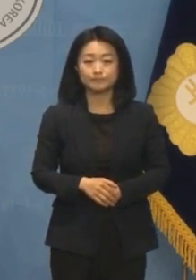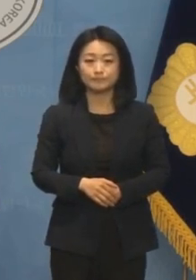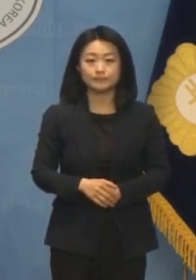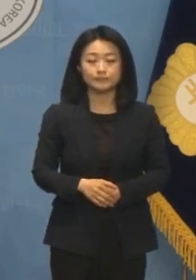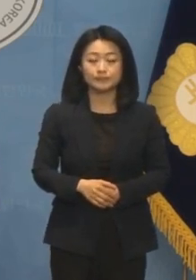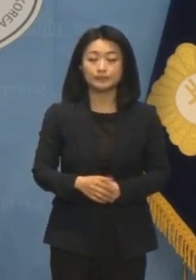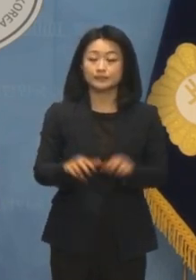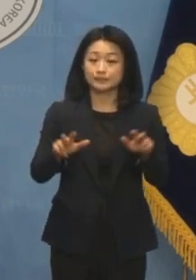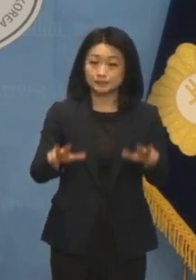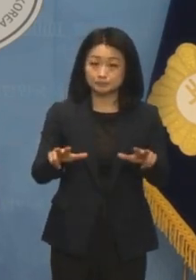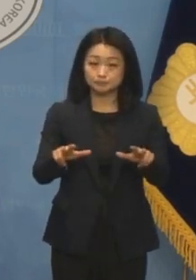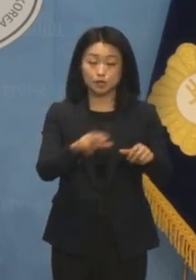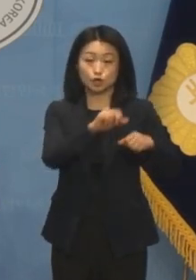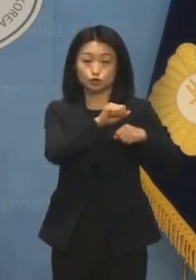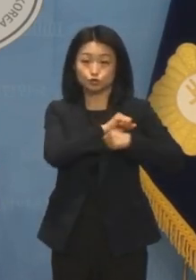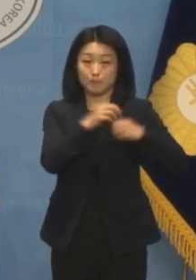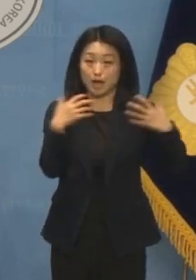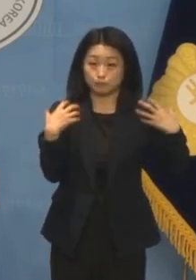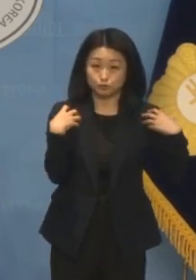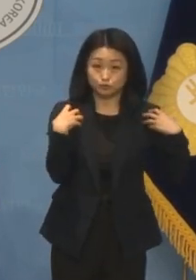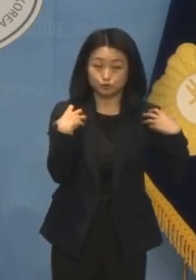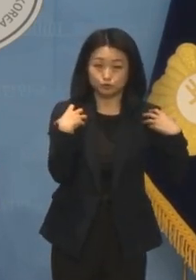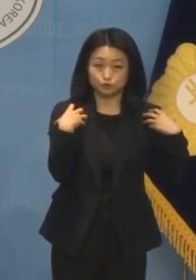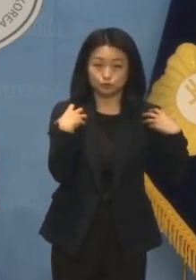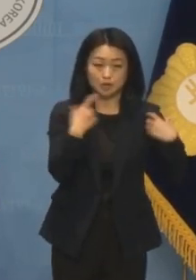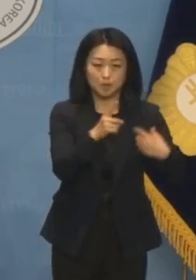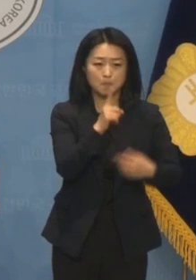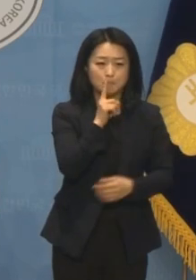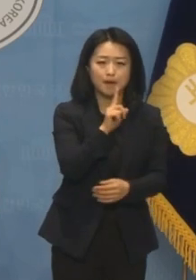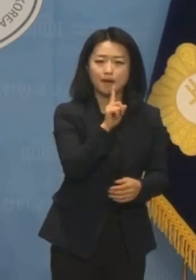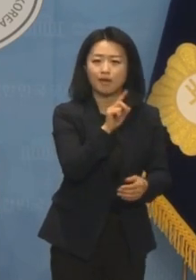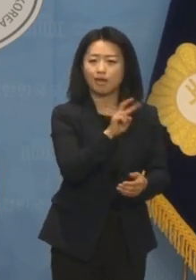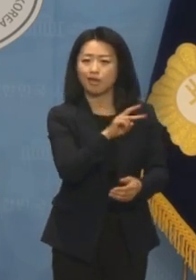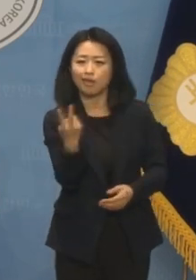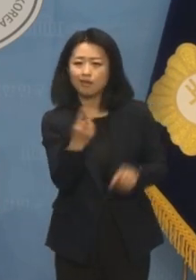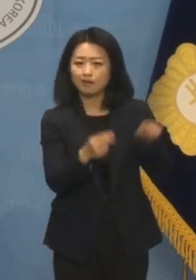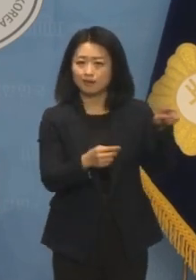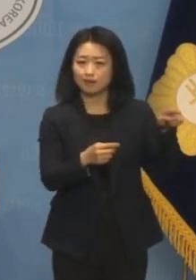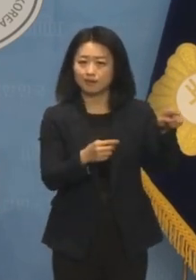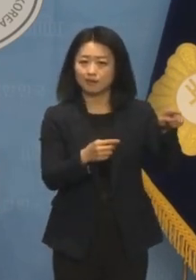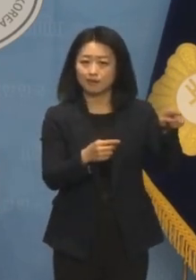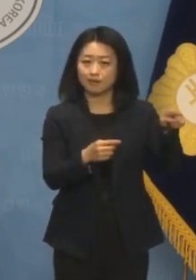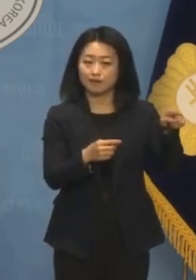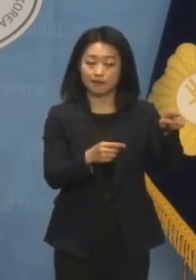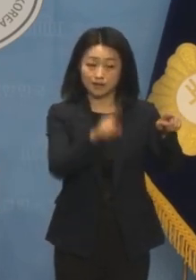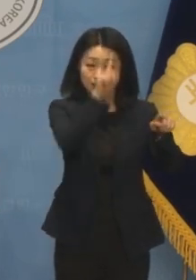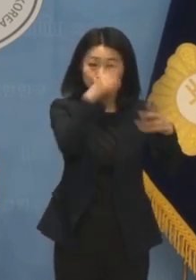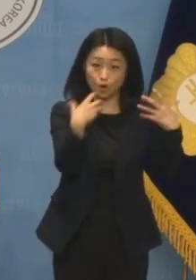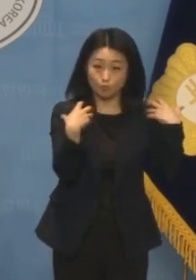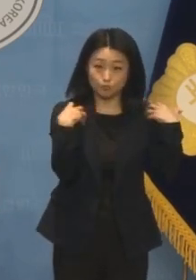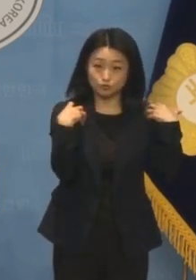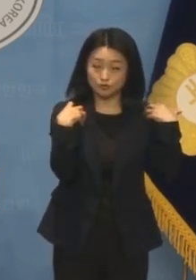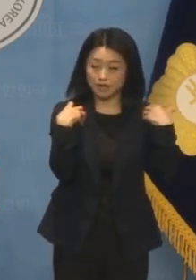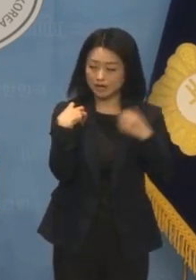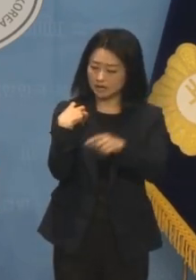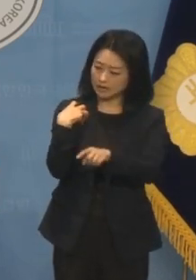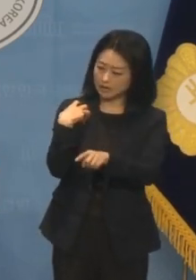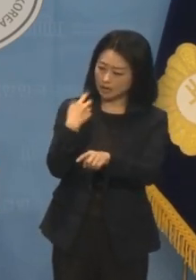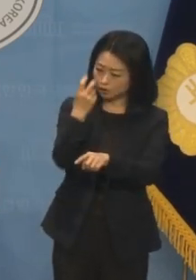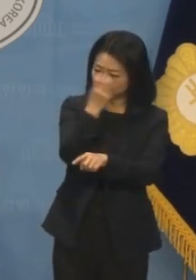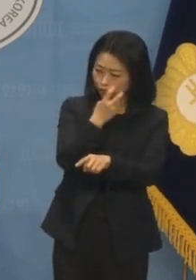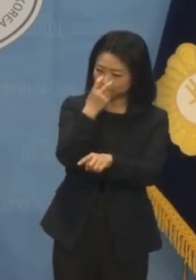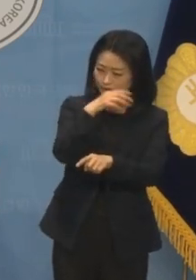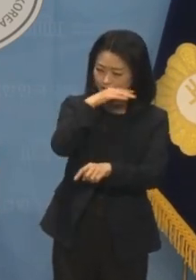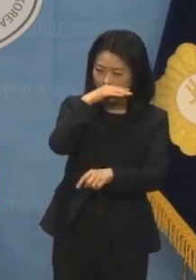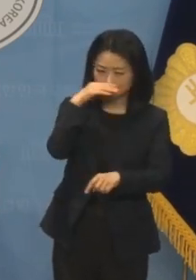이러한 상황에서 국방부의 수사 뒤집기는 우리 정부가 최상병 사건을 공정하게 처리하지 못할 것이라는